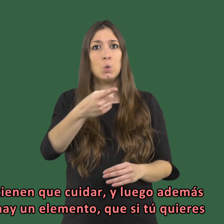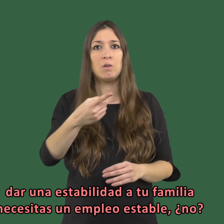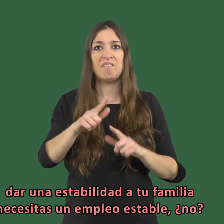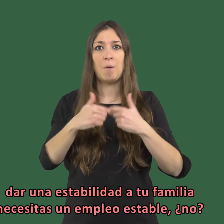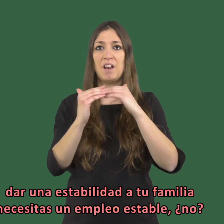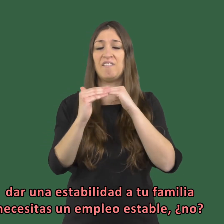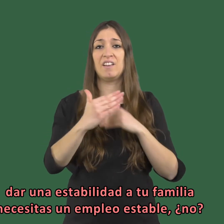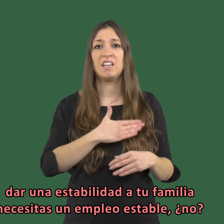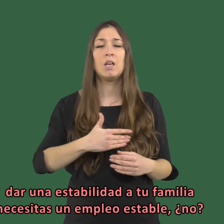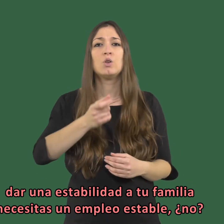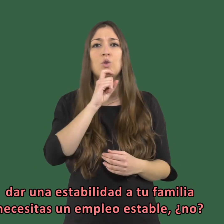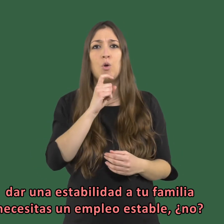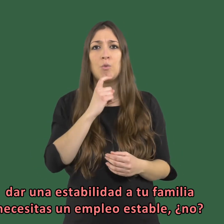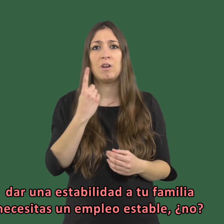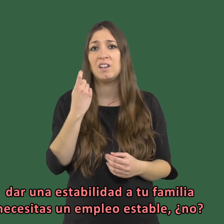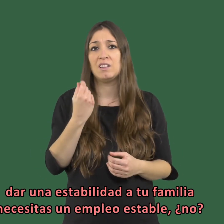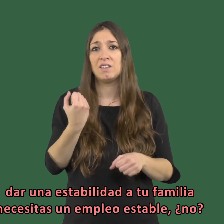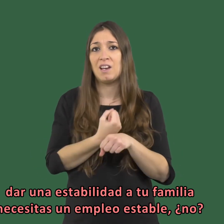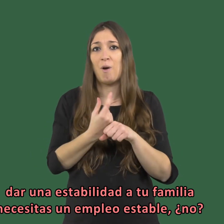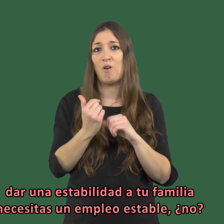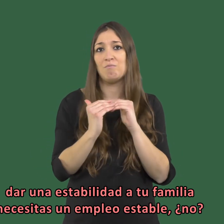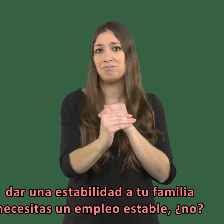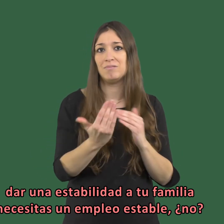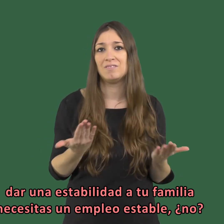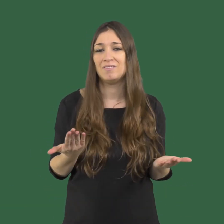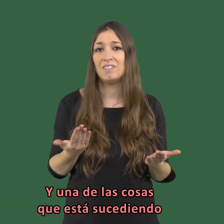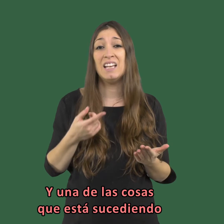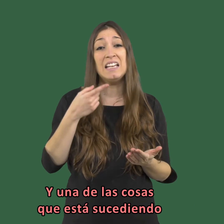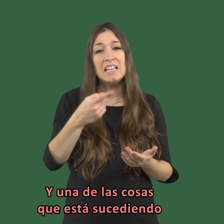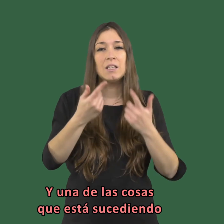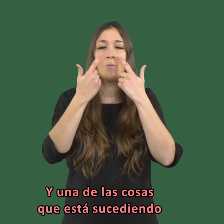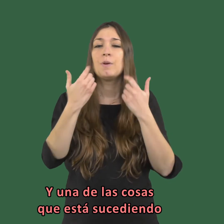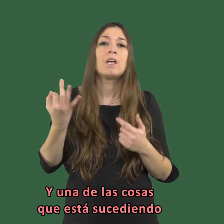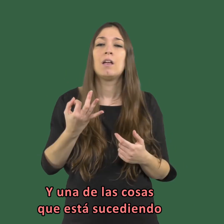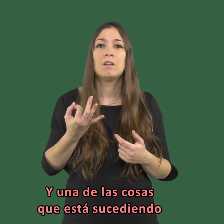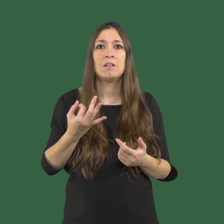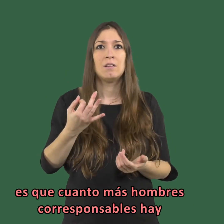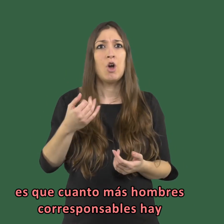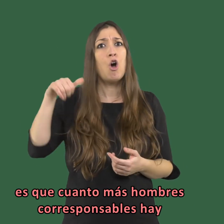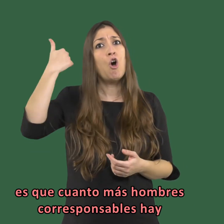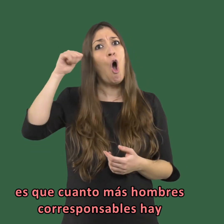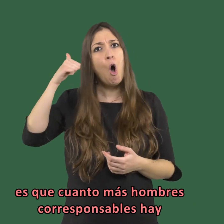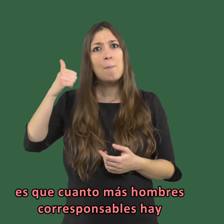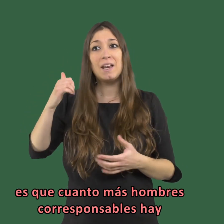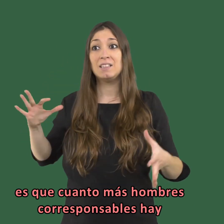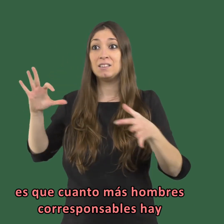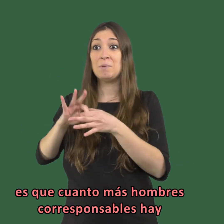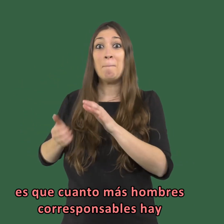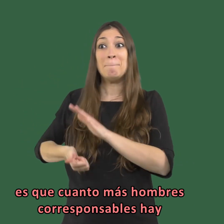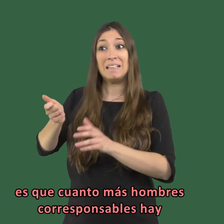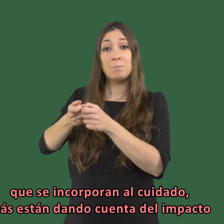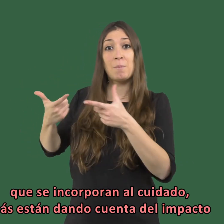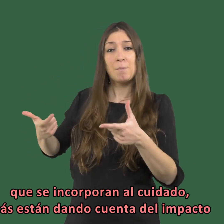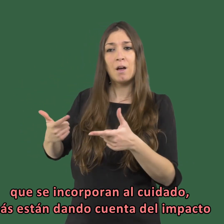dar una estabilidad a tu familia, necesitas un empleo estable, ¿no? Y eso, una de las cosas que está sucediendo es que cuanto más hombres corresponsables